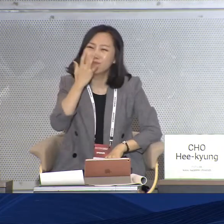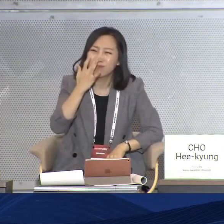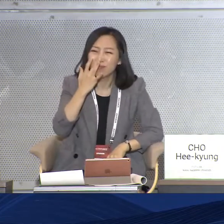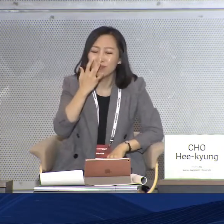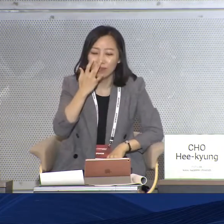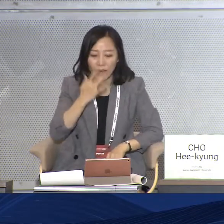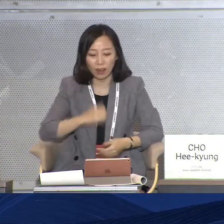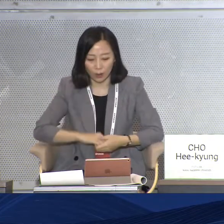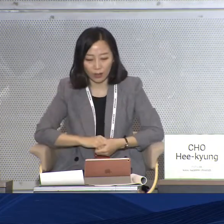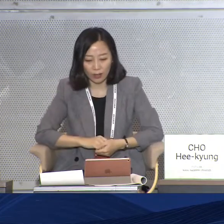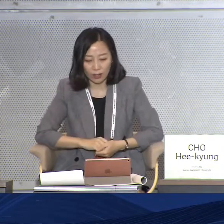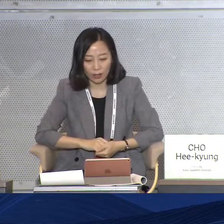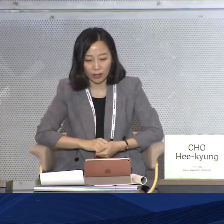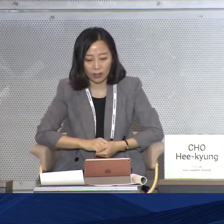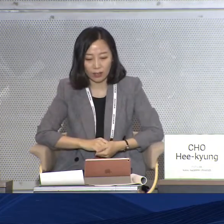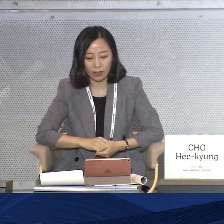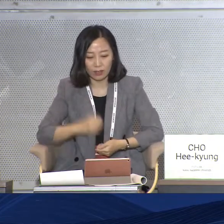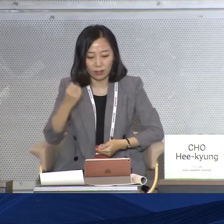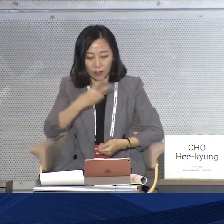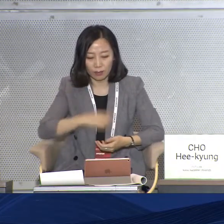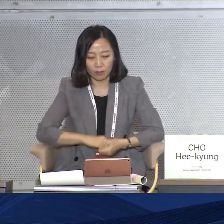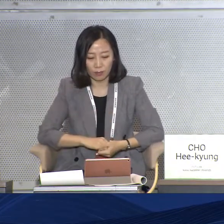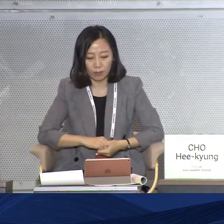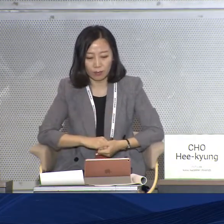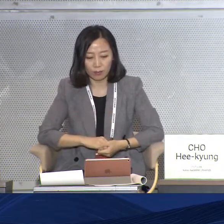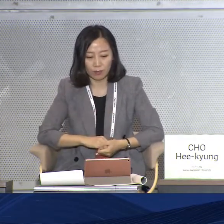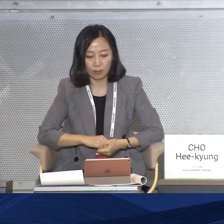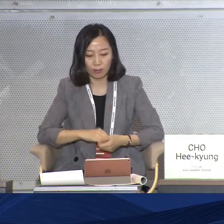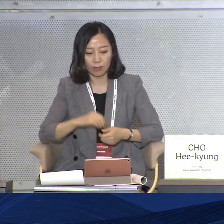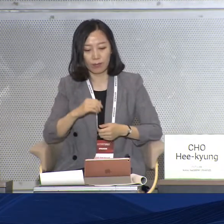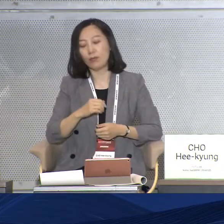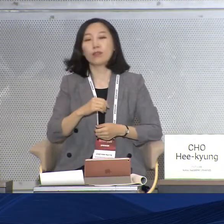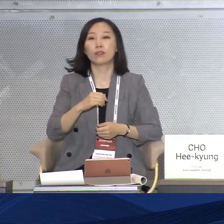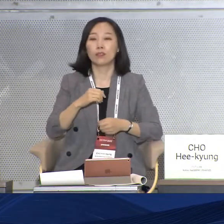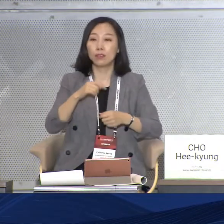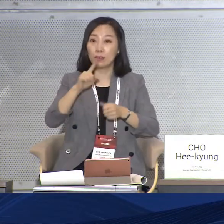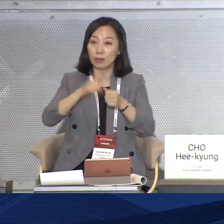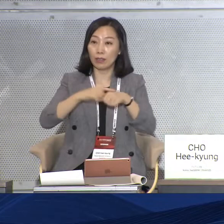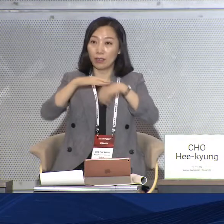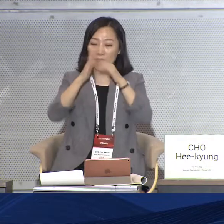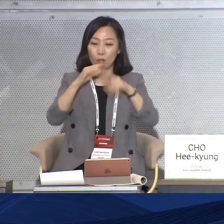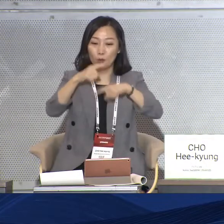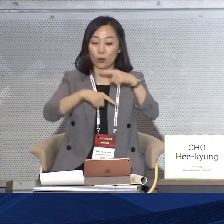표현 등은 AI가 인간의 영역을 따라올 수는 없습니다.